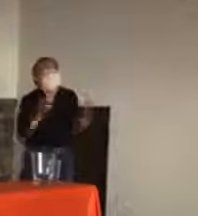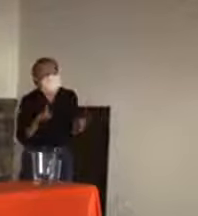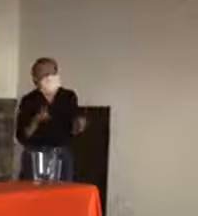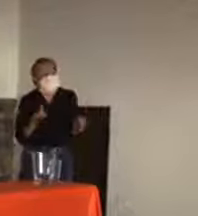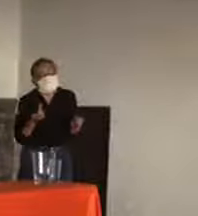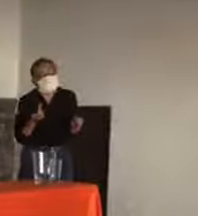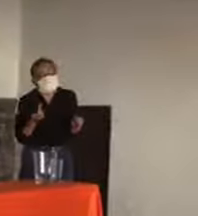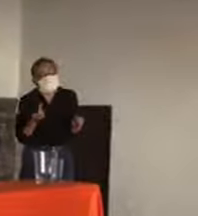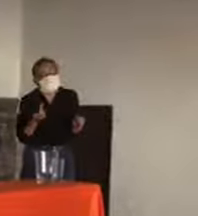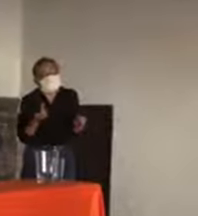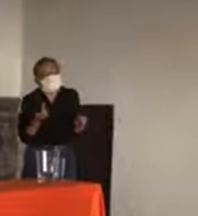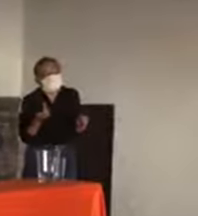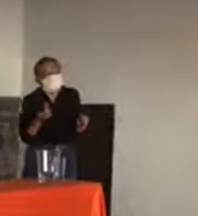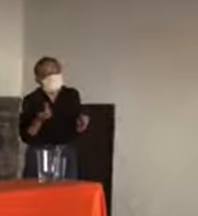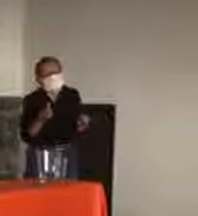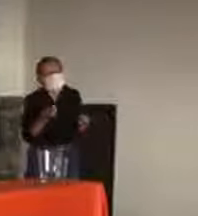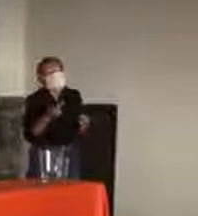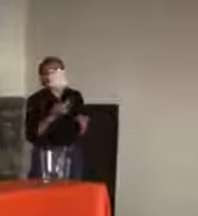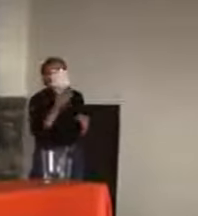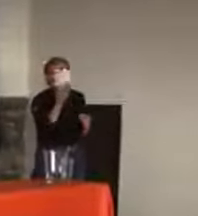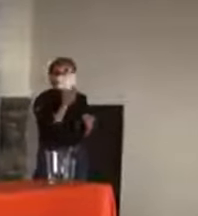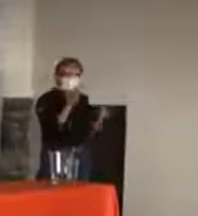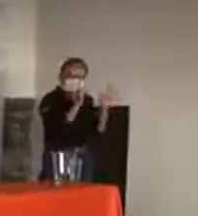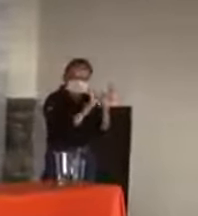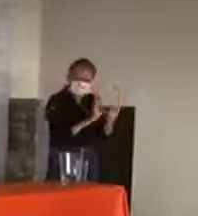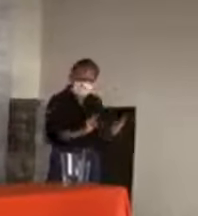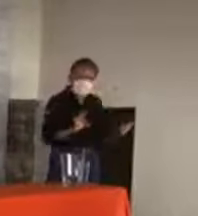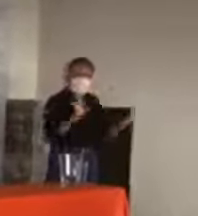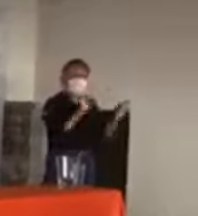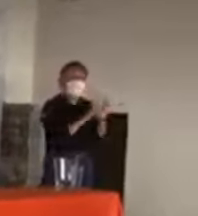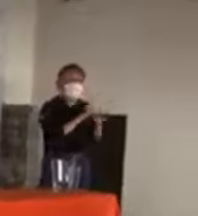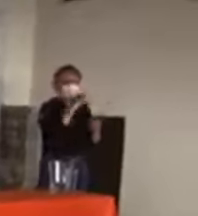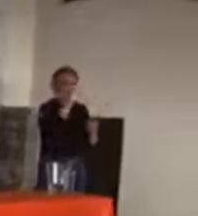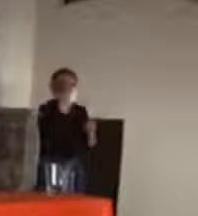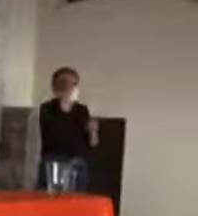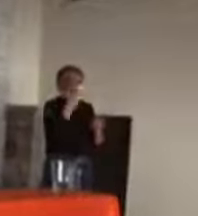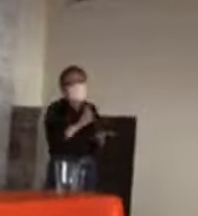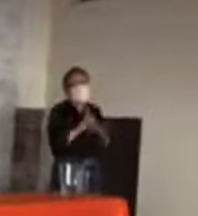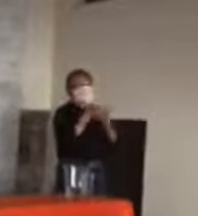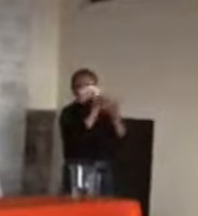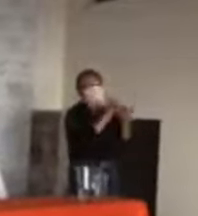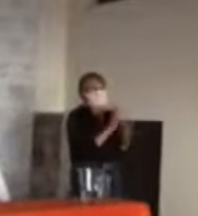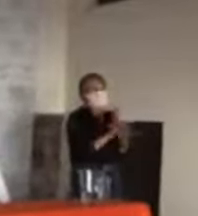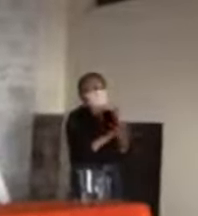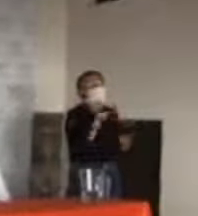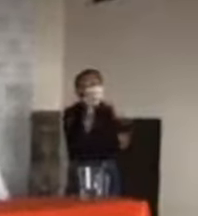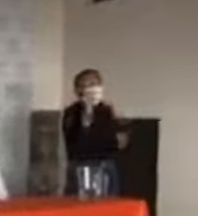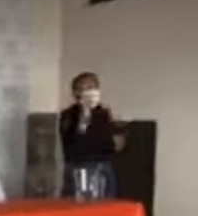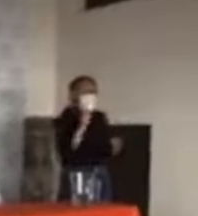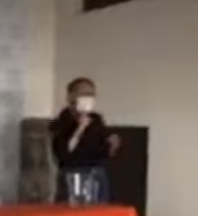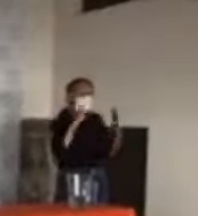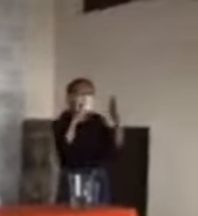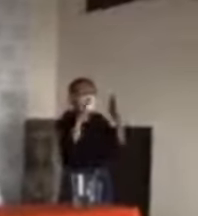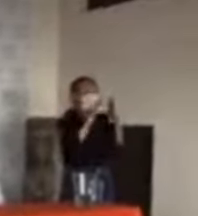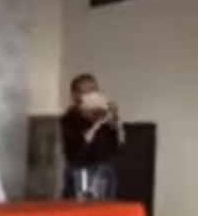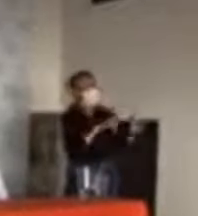se alcanza un esquema de atención integral para las mujeres que sufren violencia.